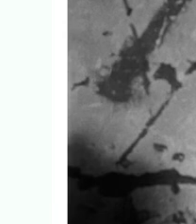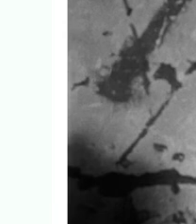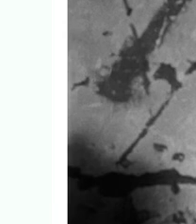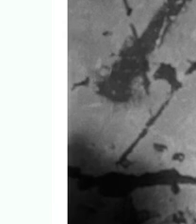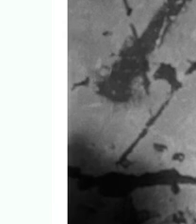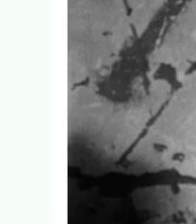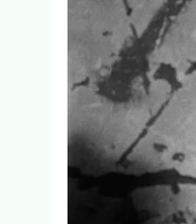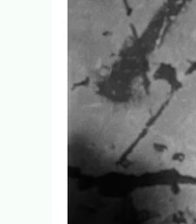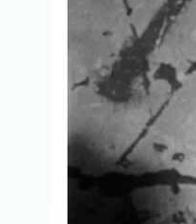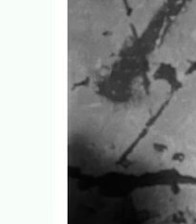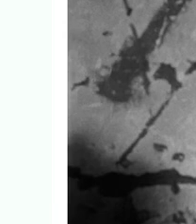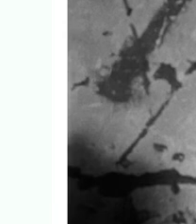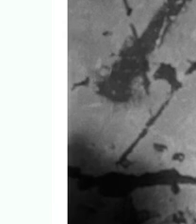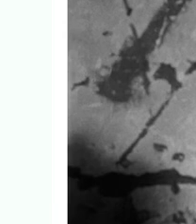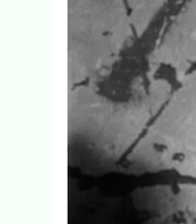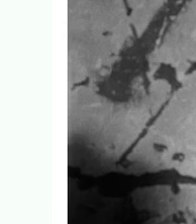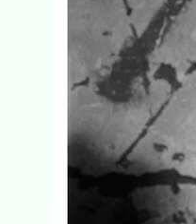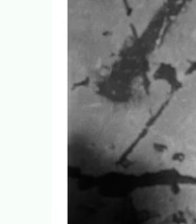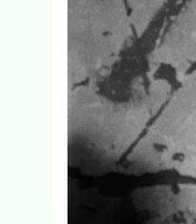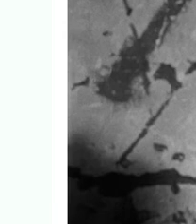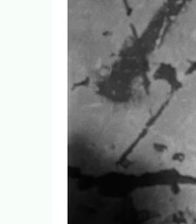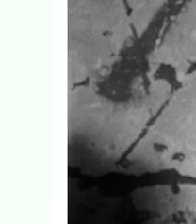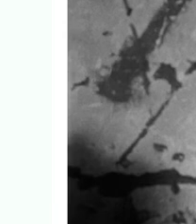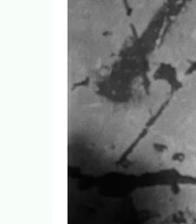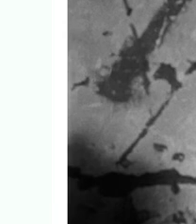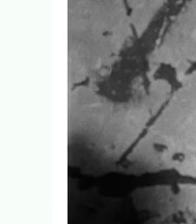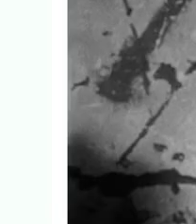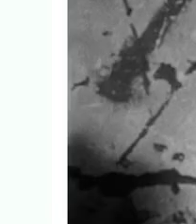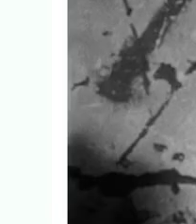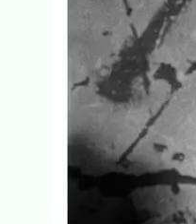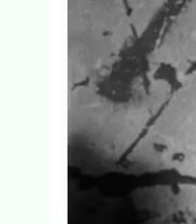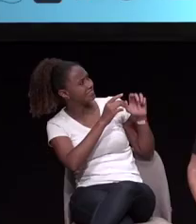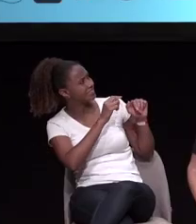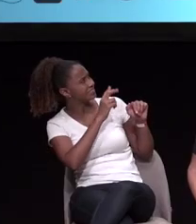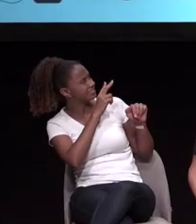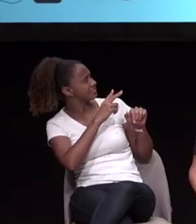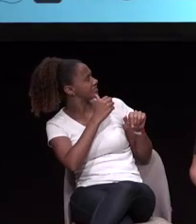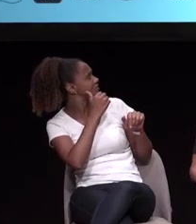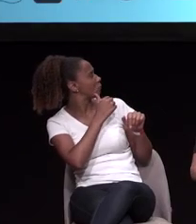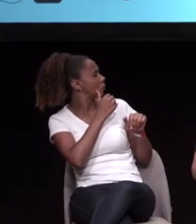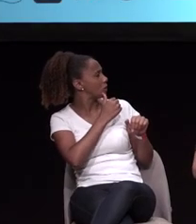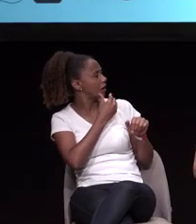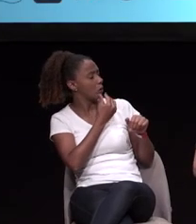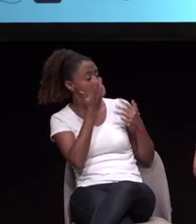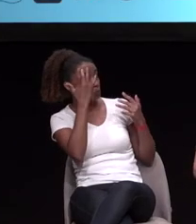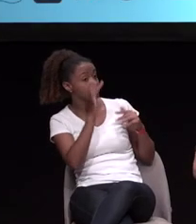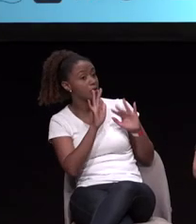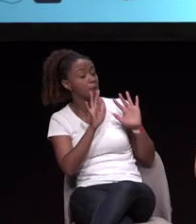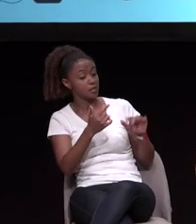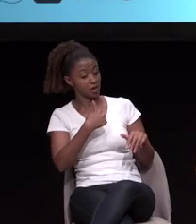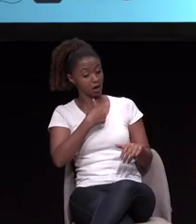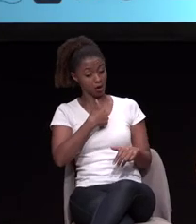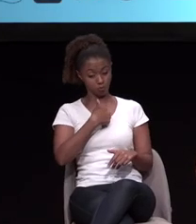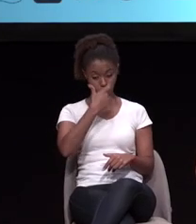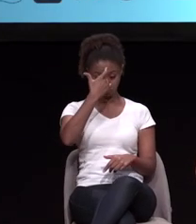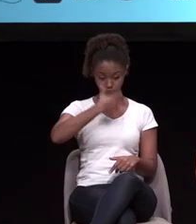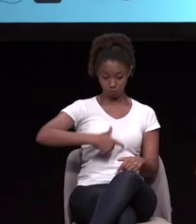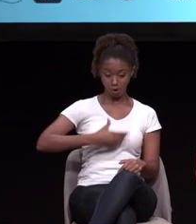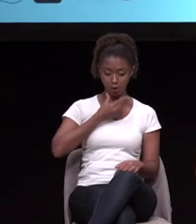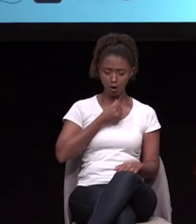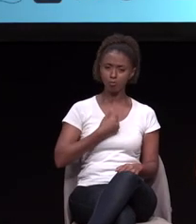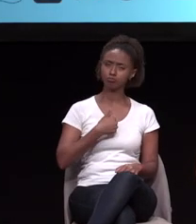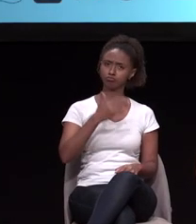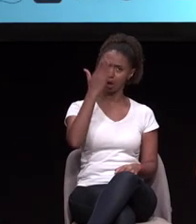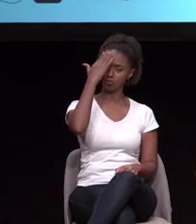não dá para ver pela cia numa mulher mas eu enquanto um homem quando vai ser reconhecer